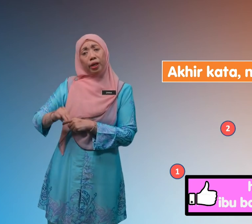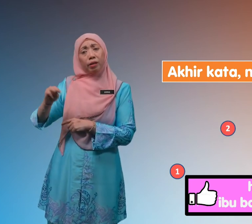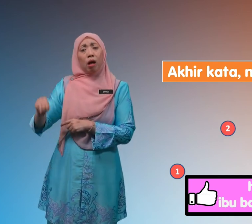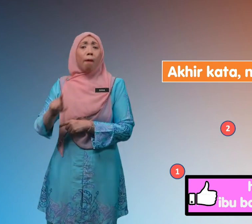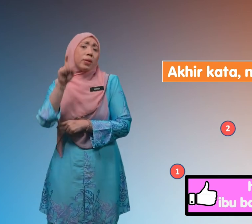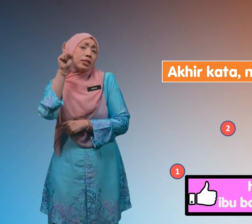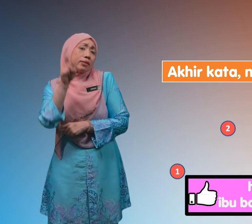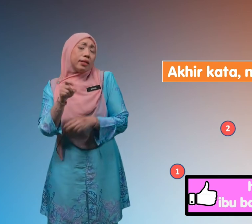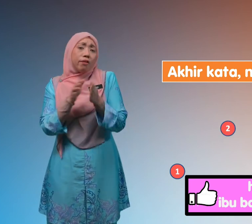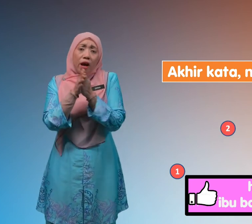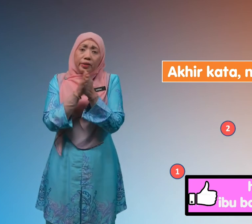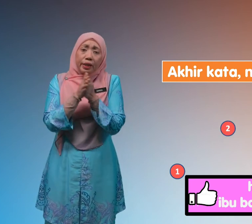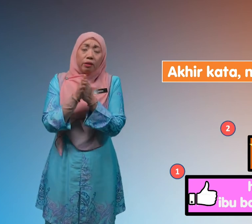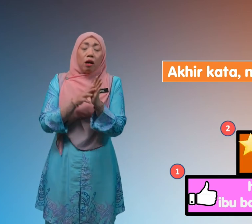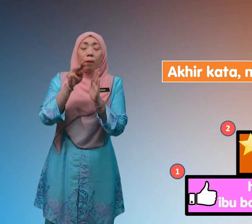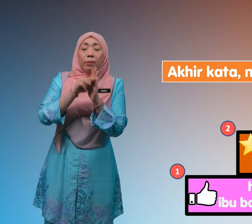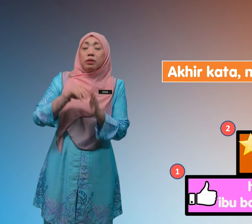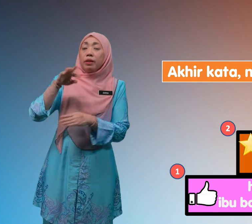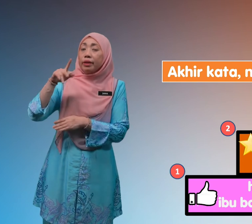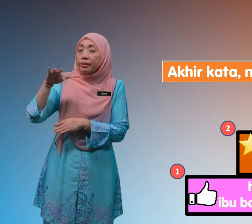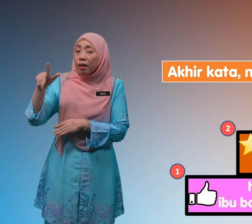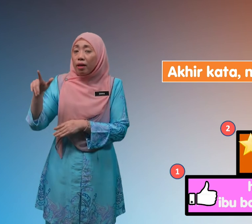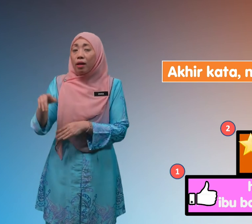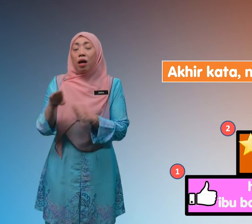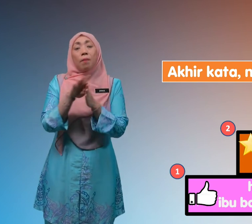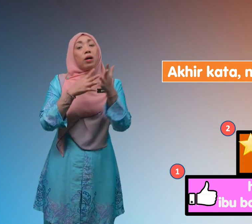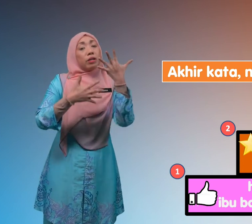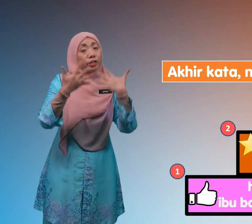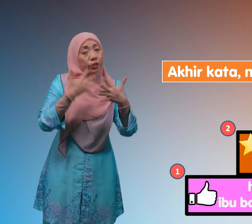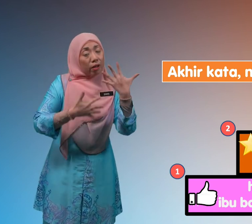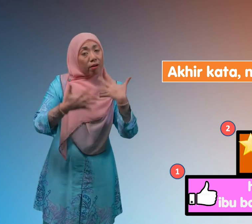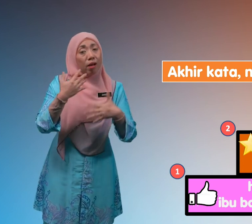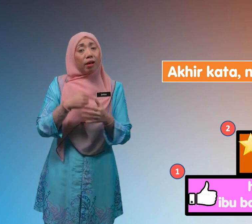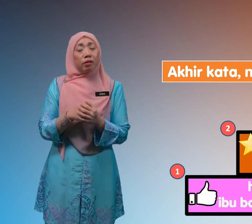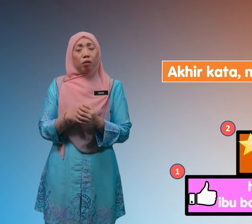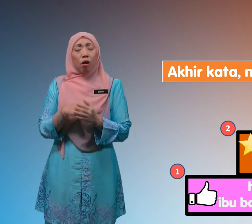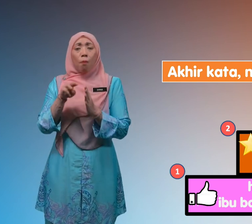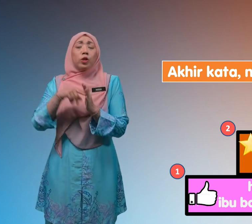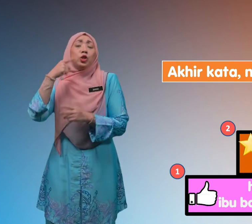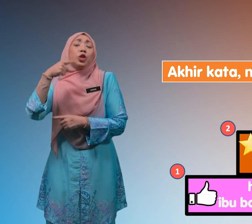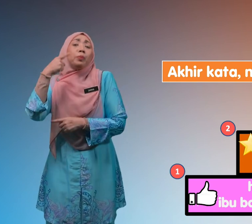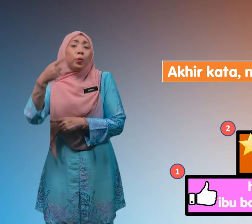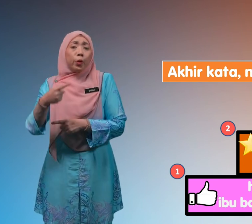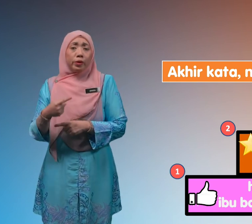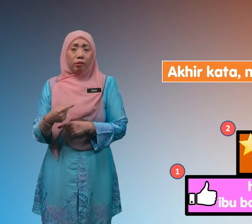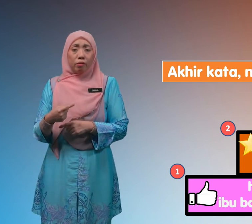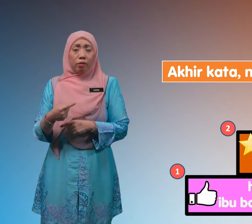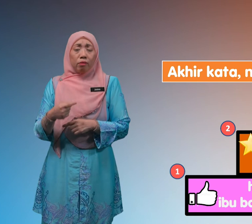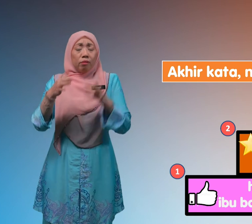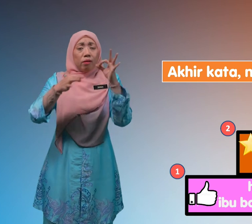murid-murid mesti rajin mengeja, berisyarat, menyebut.